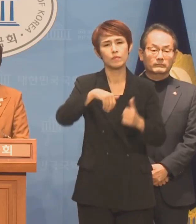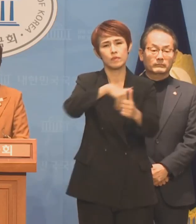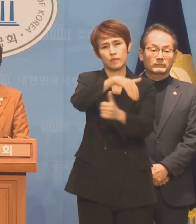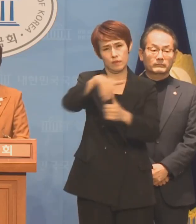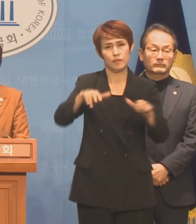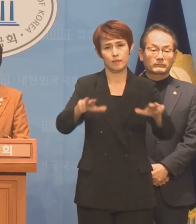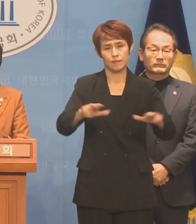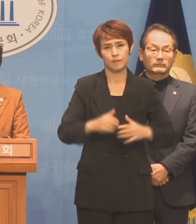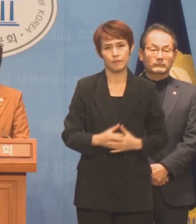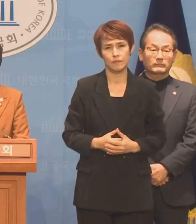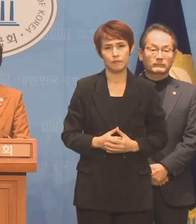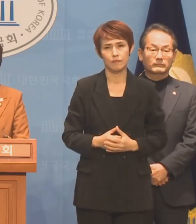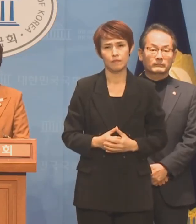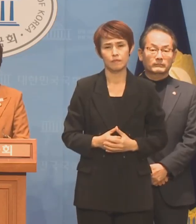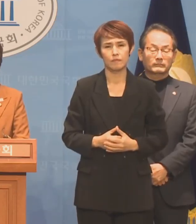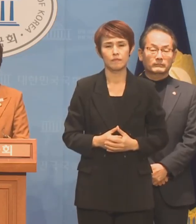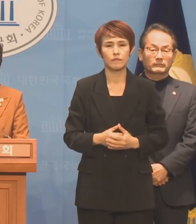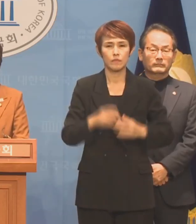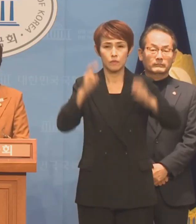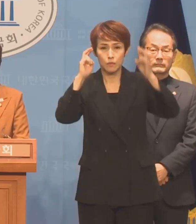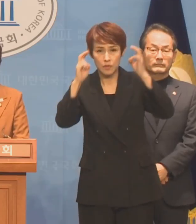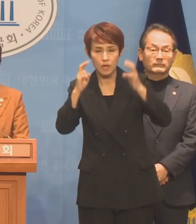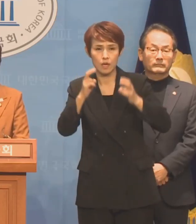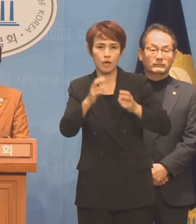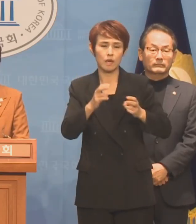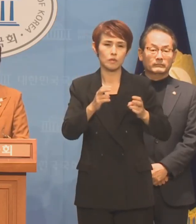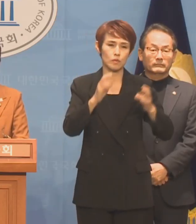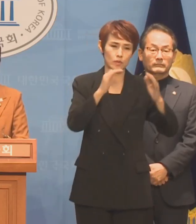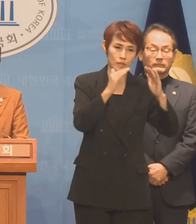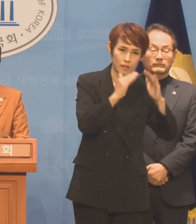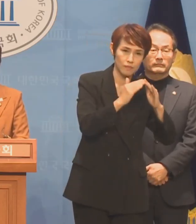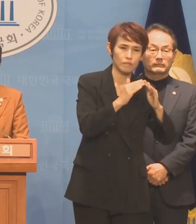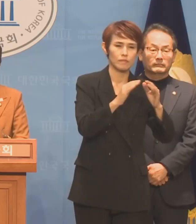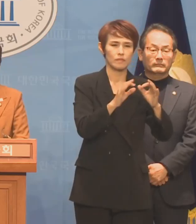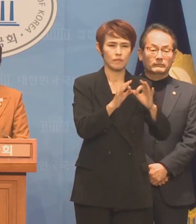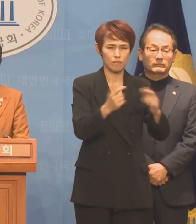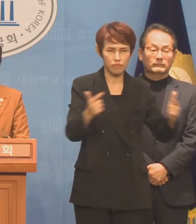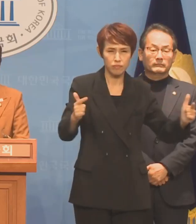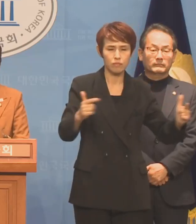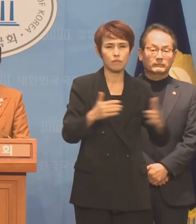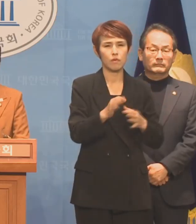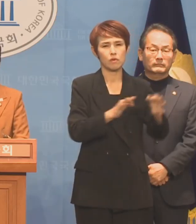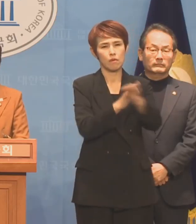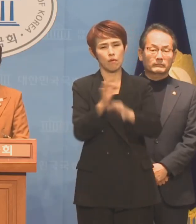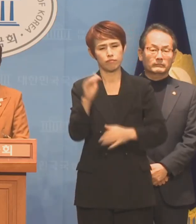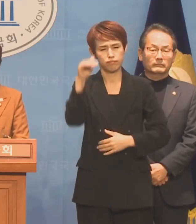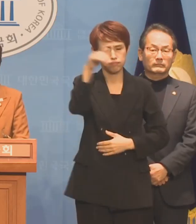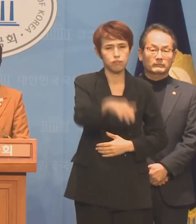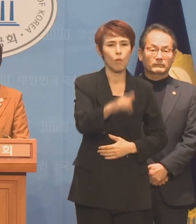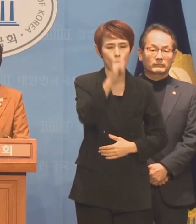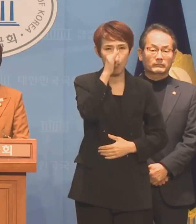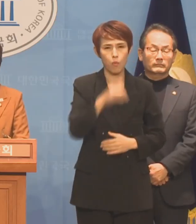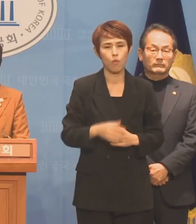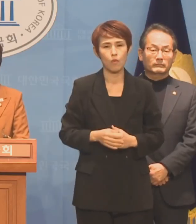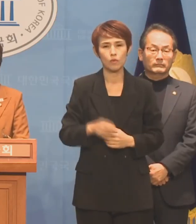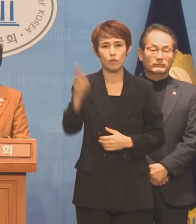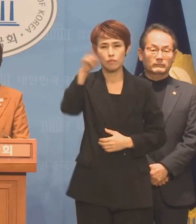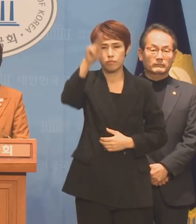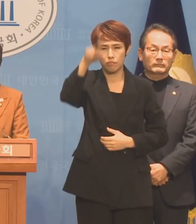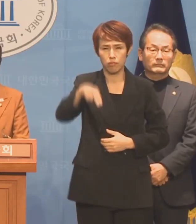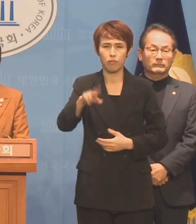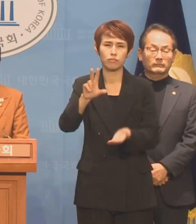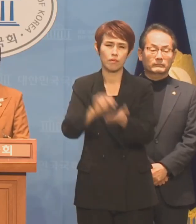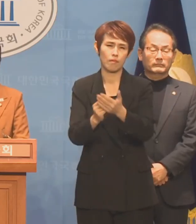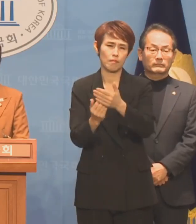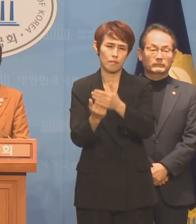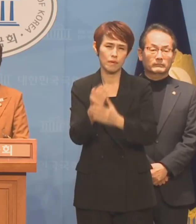위기에 처했습니다. 가계와 기업의 경제 심리가 위축되고 외국인 자본 이탈과 환율 불안 등으로 경제 하방